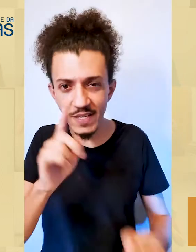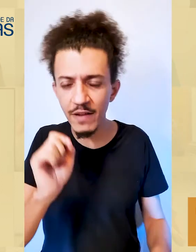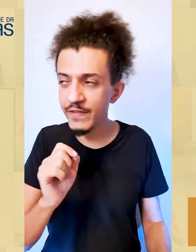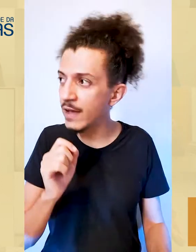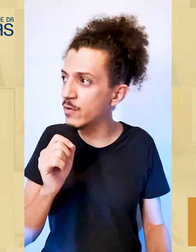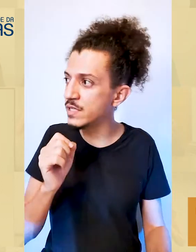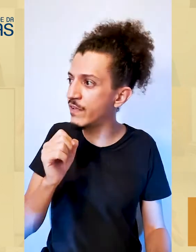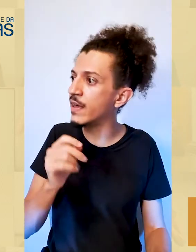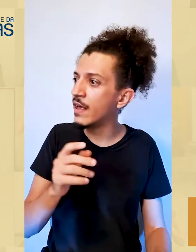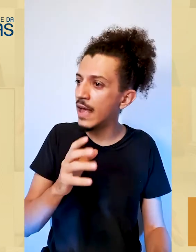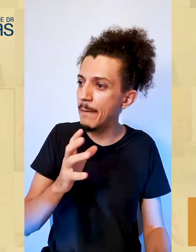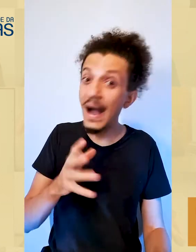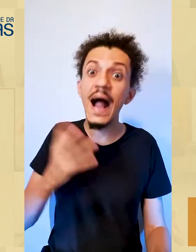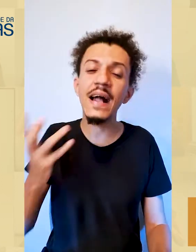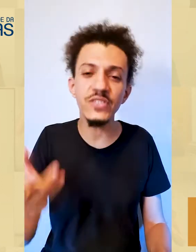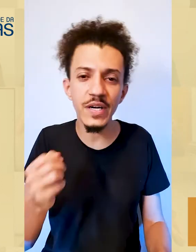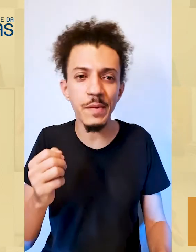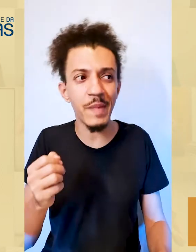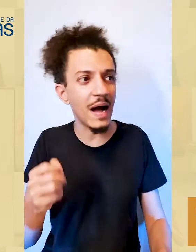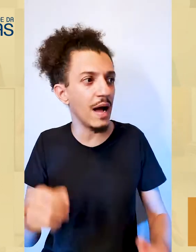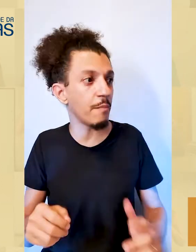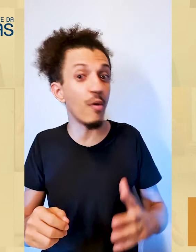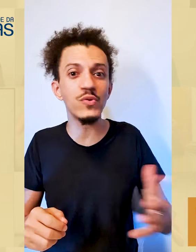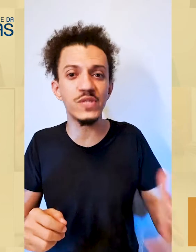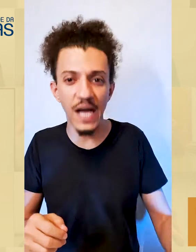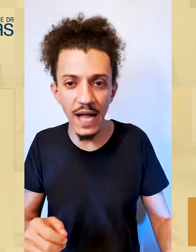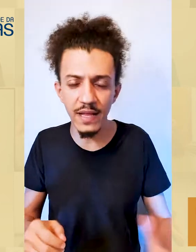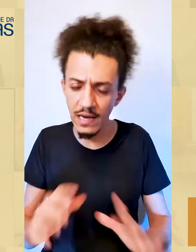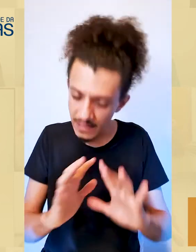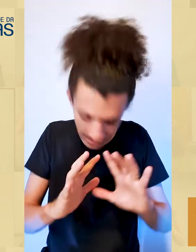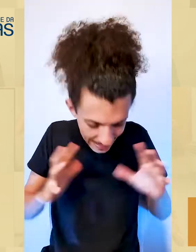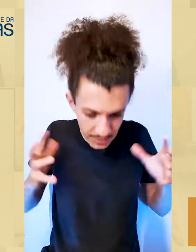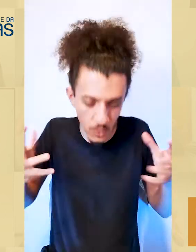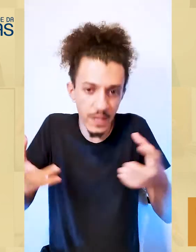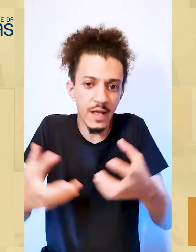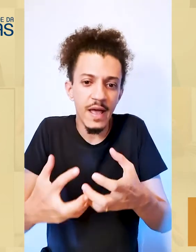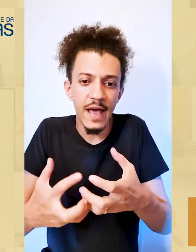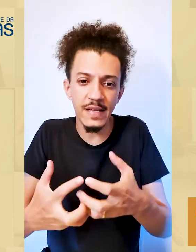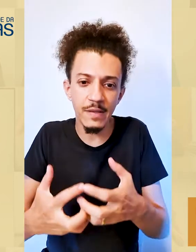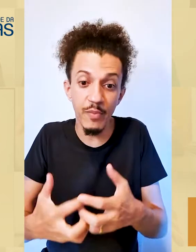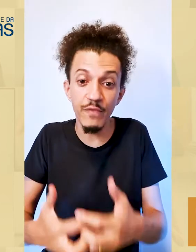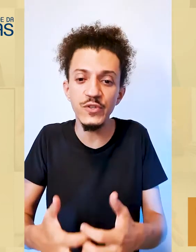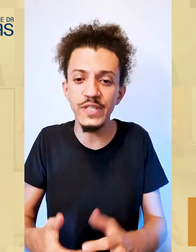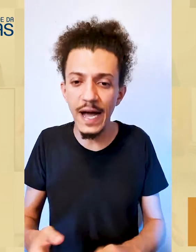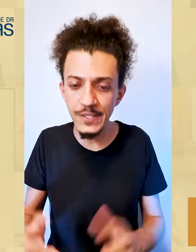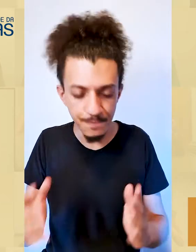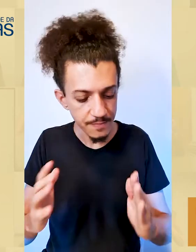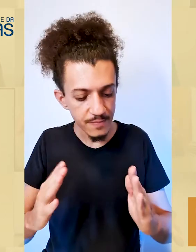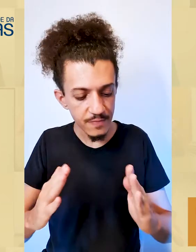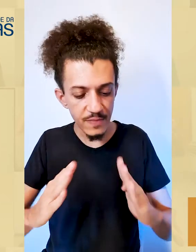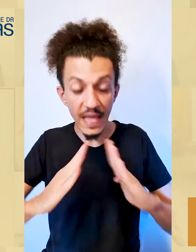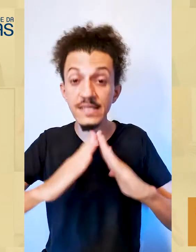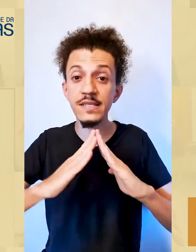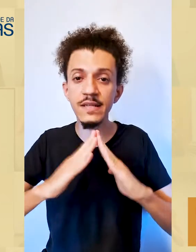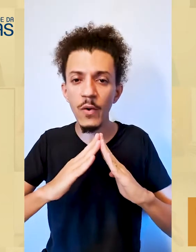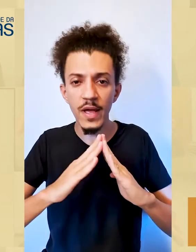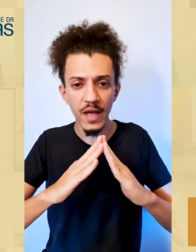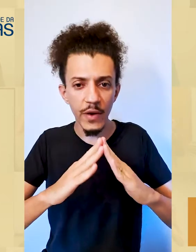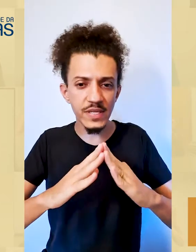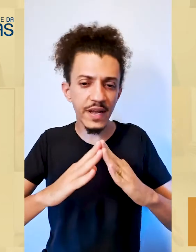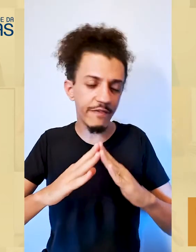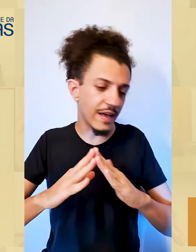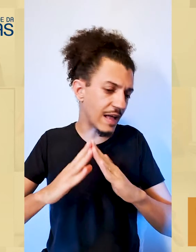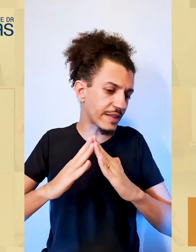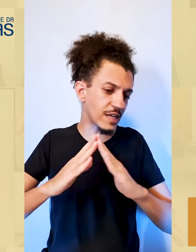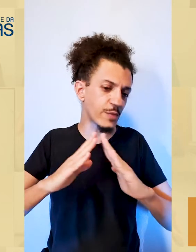pode significar, inclusive, barraca de acampar, pousada, ele dá toda essa profundidade. Esse sinal